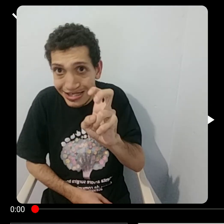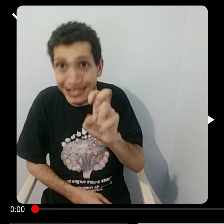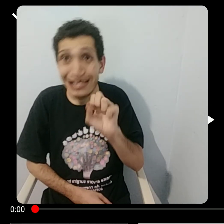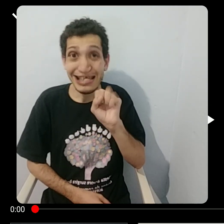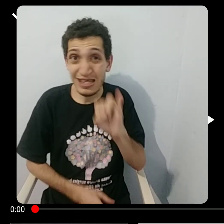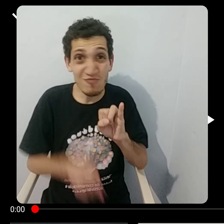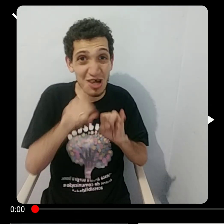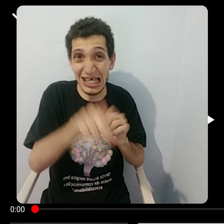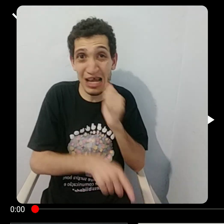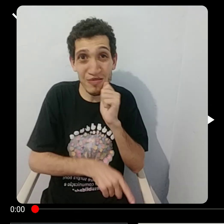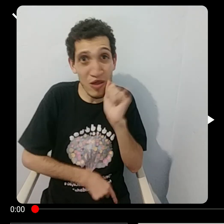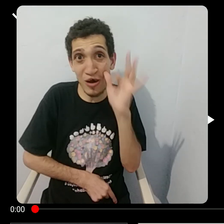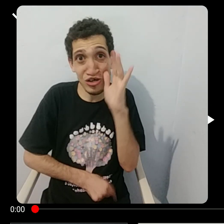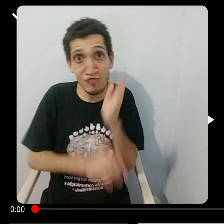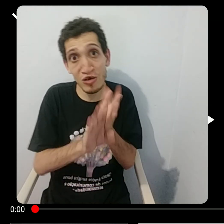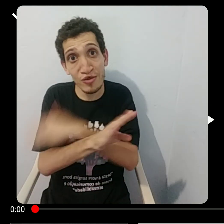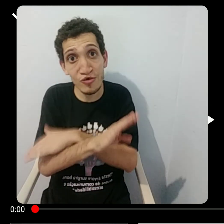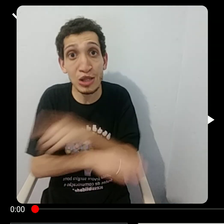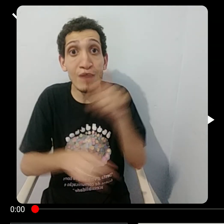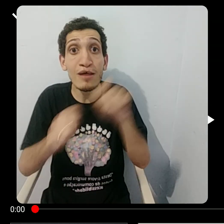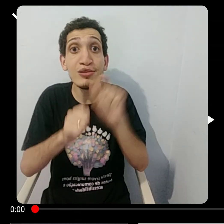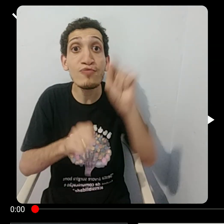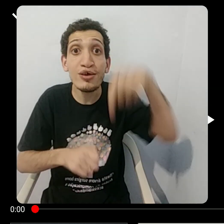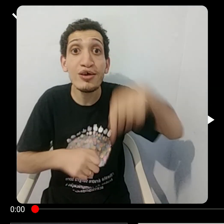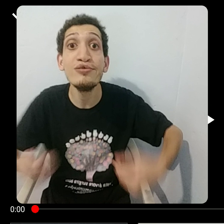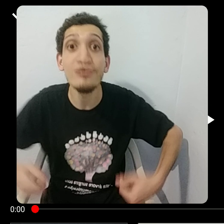11. Se você ainda não assistiu o anterior, tá fazendo o quê aqui?